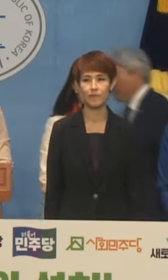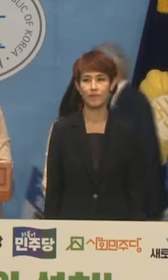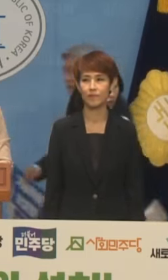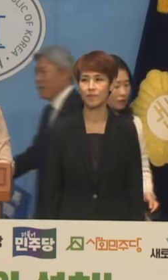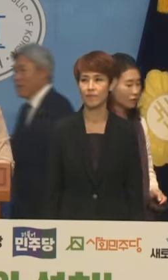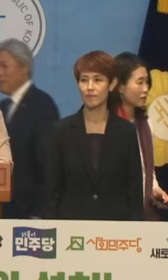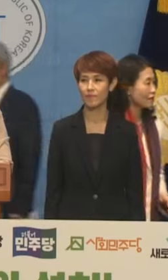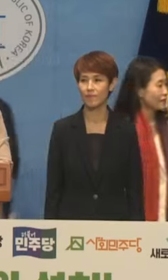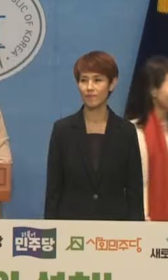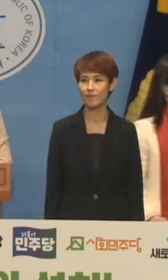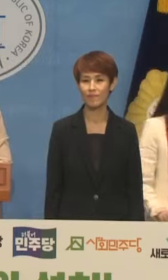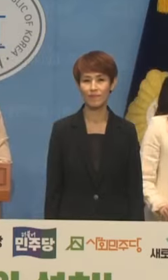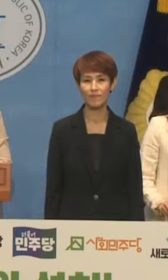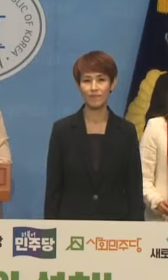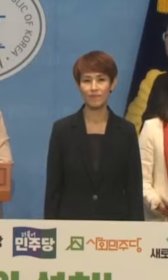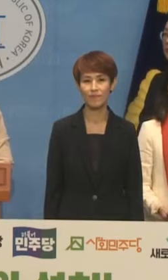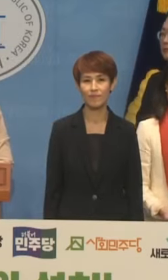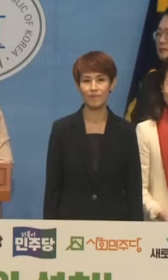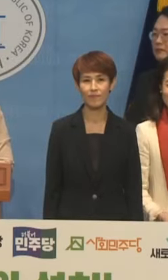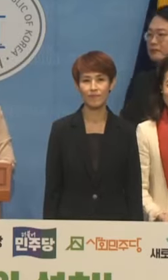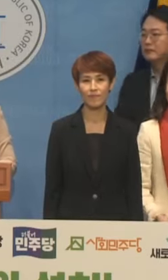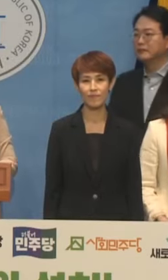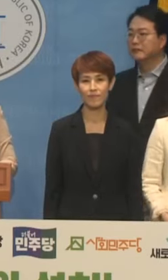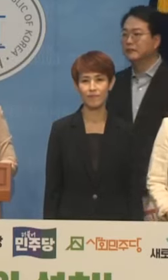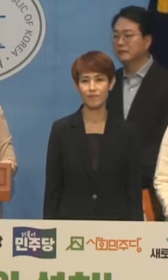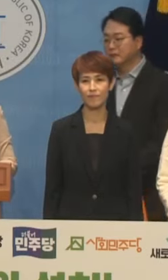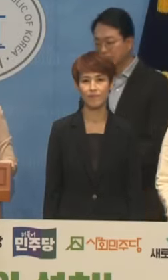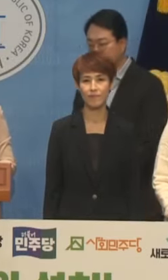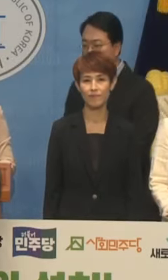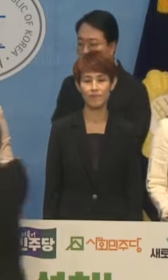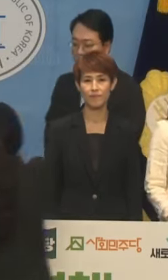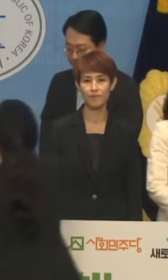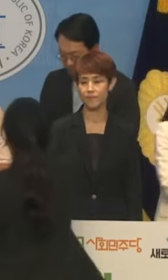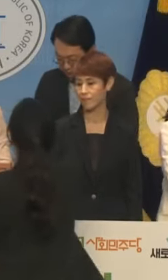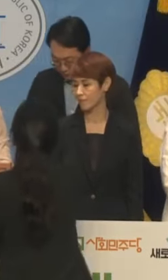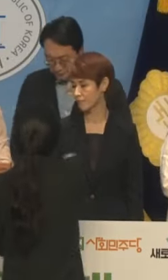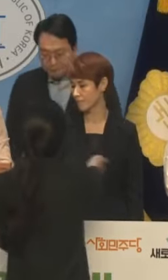윤종원 어디서 여기 들어야 돼.